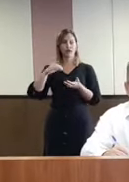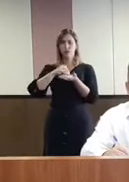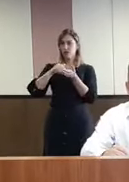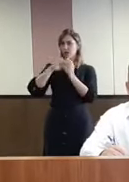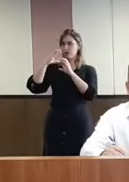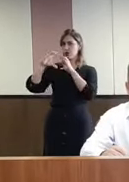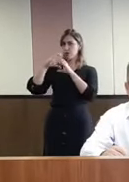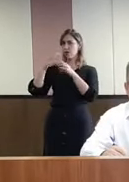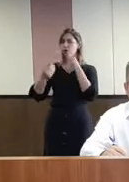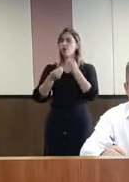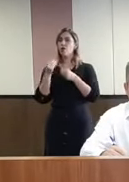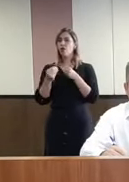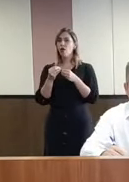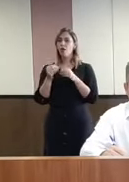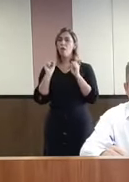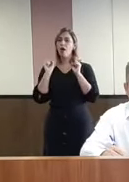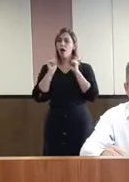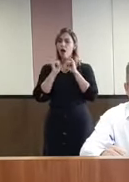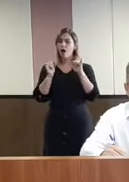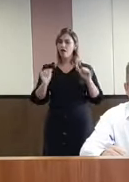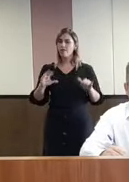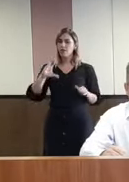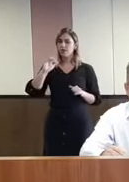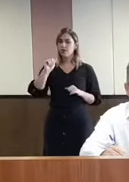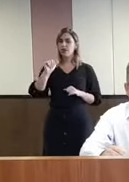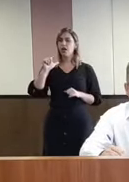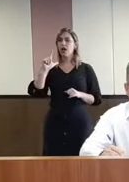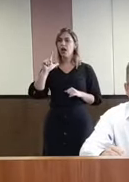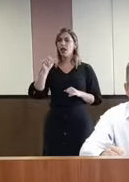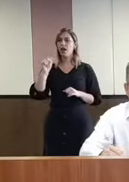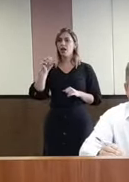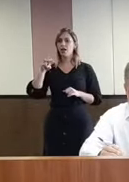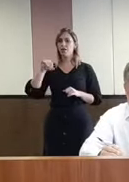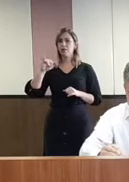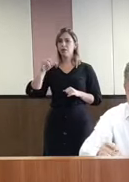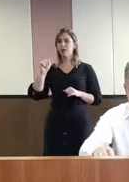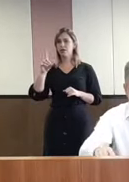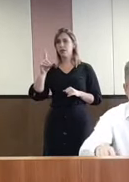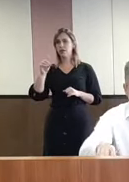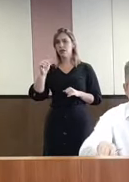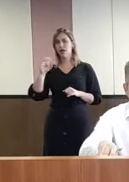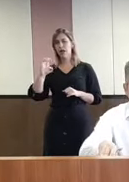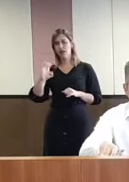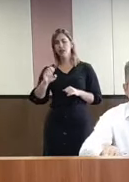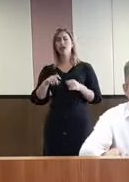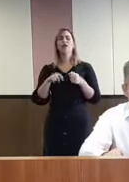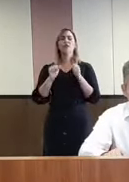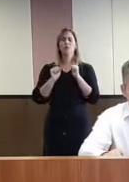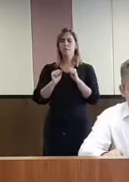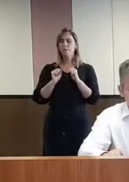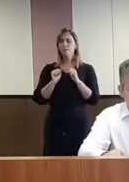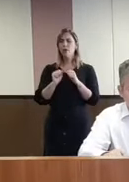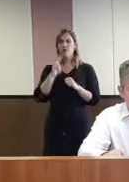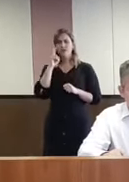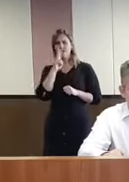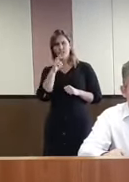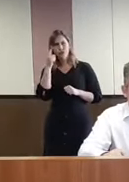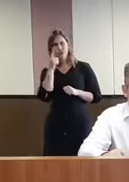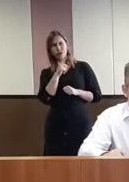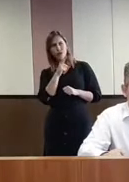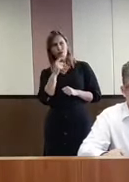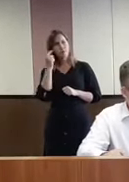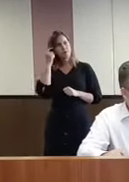decreto de calamidade pública, o governador poderá rever o teto dos gastos públicos para garantir mais investimentos no combate ao coronavírus,